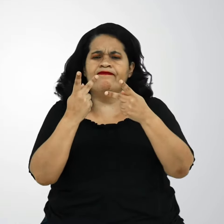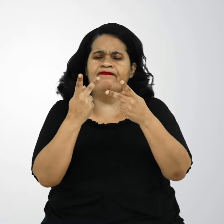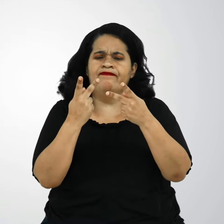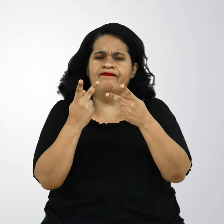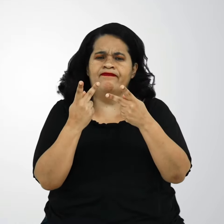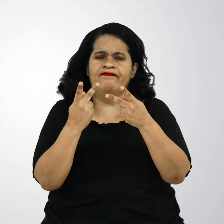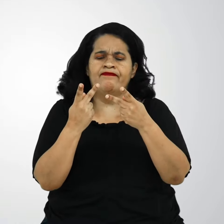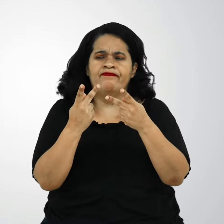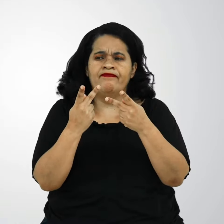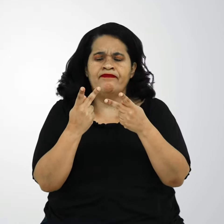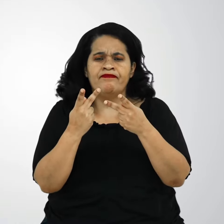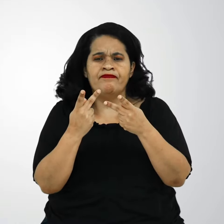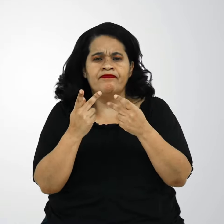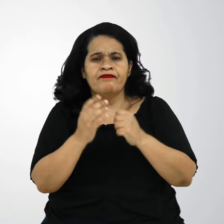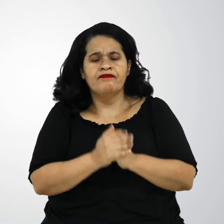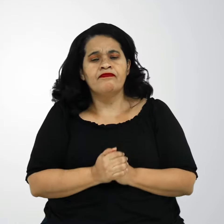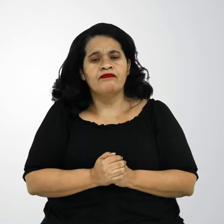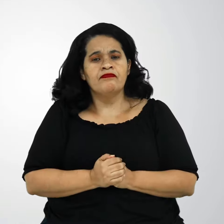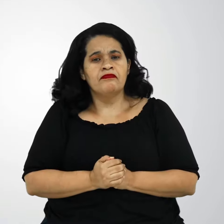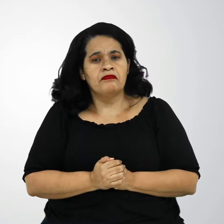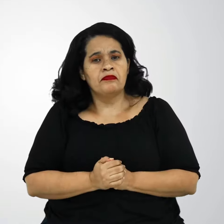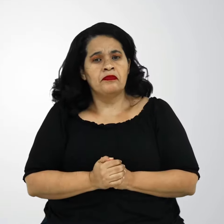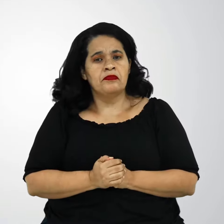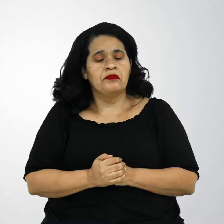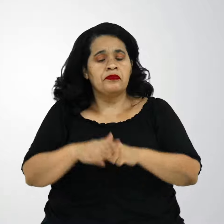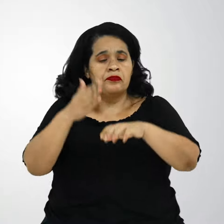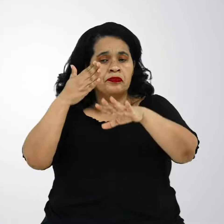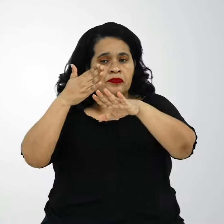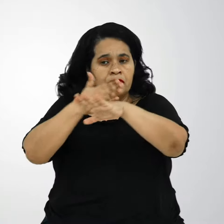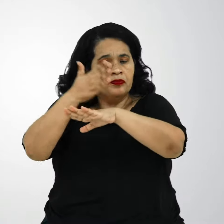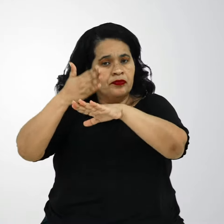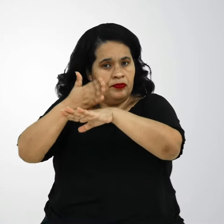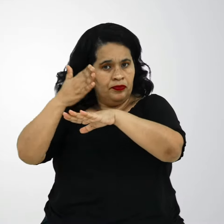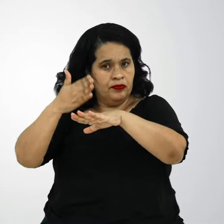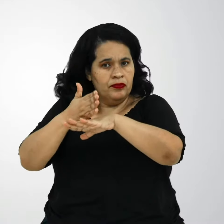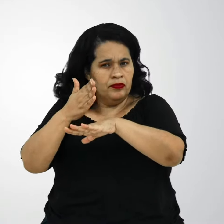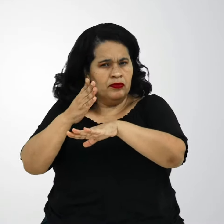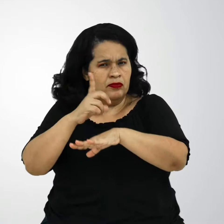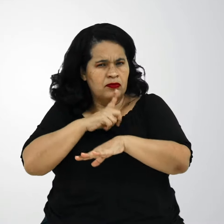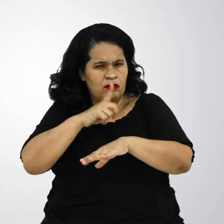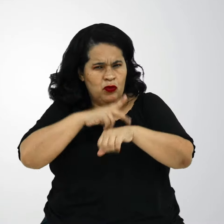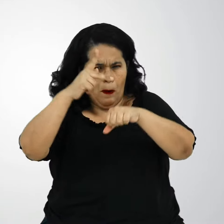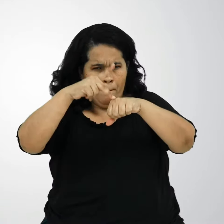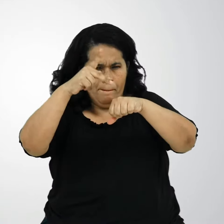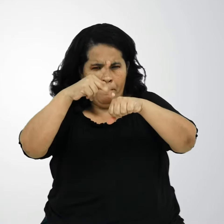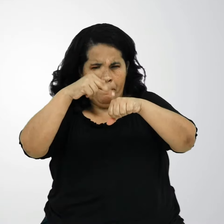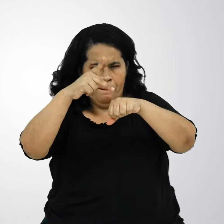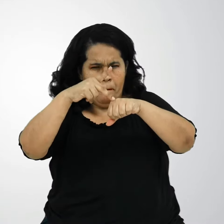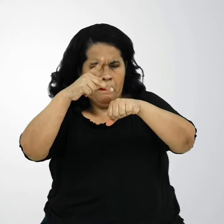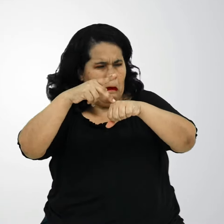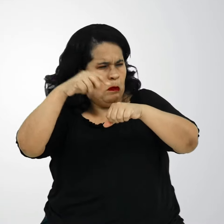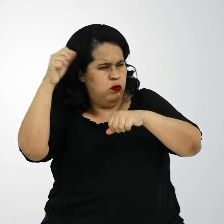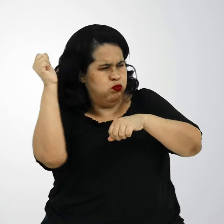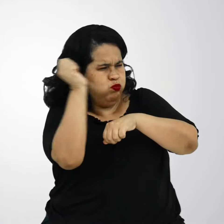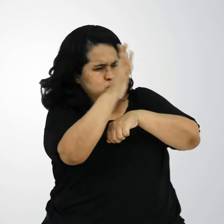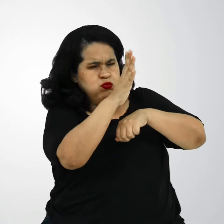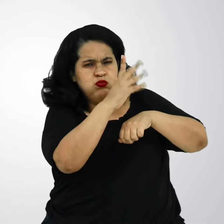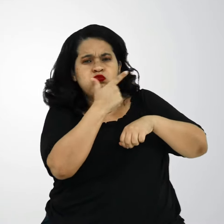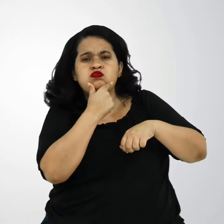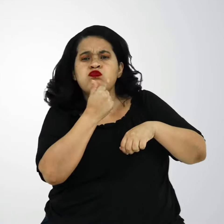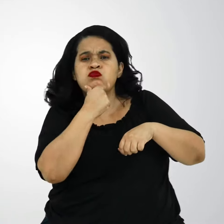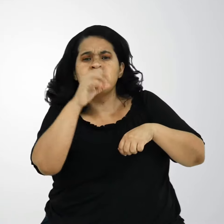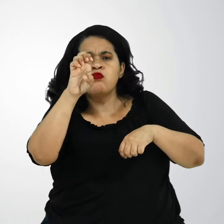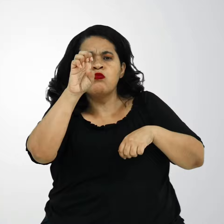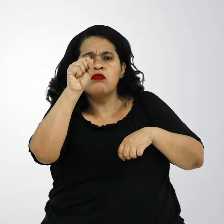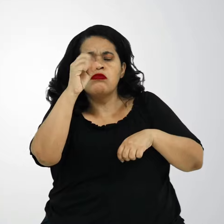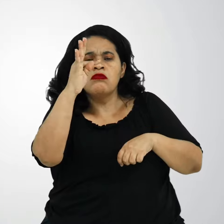que Saulo estava ali participando do apedrejamento de Estevão é um sinal que está iniciando um